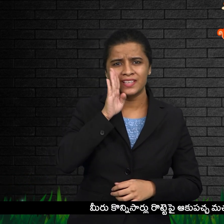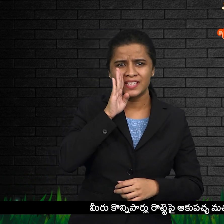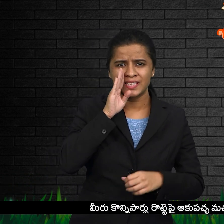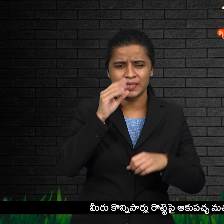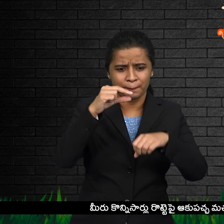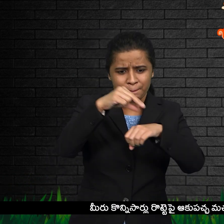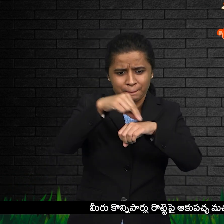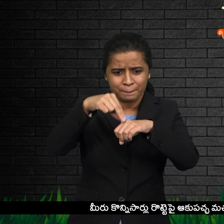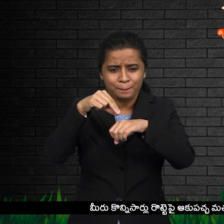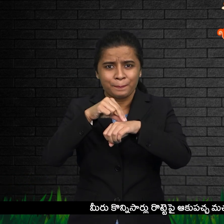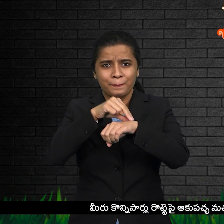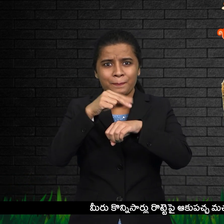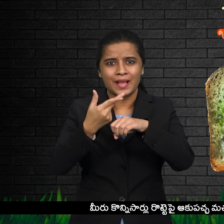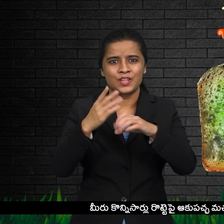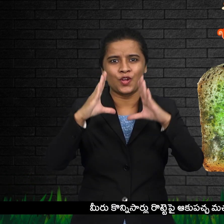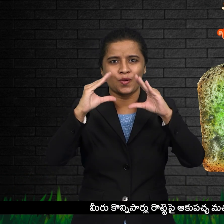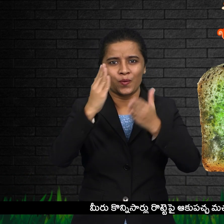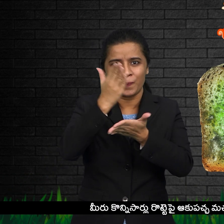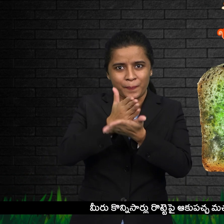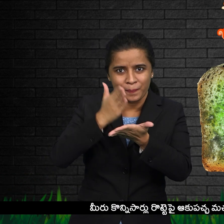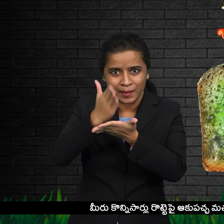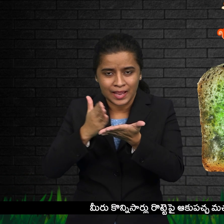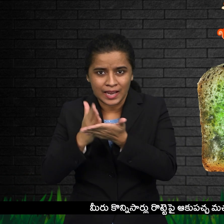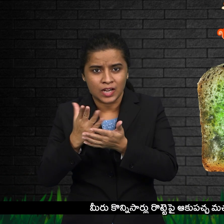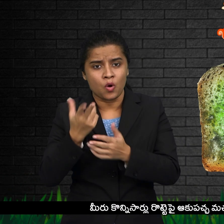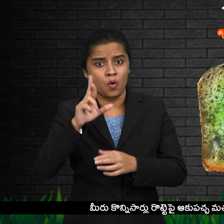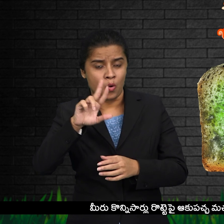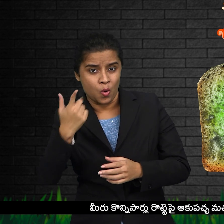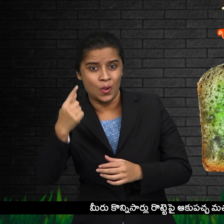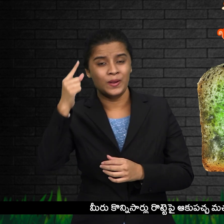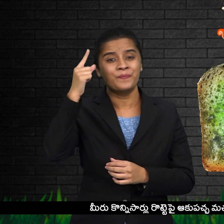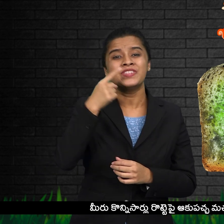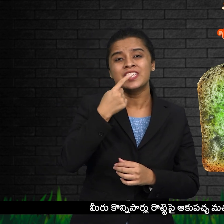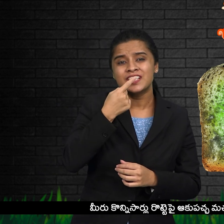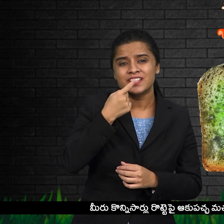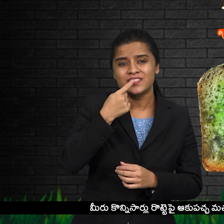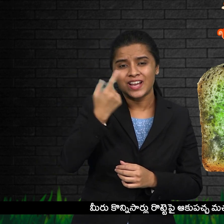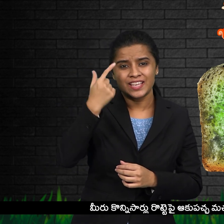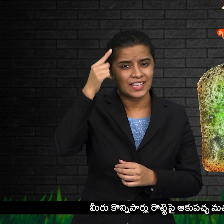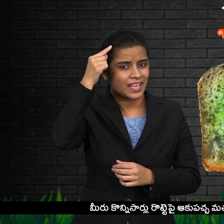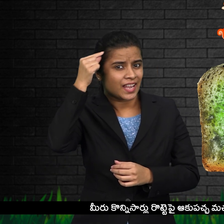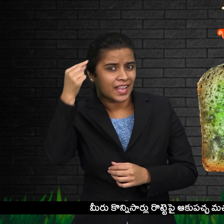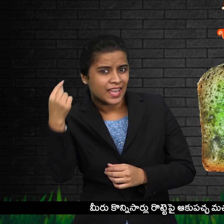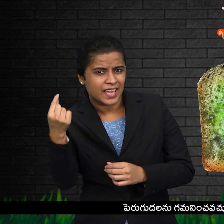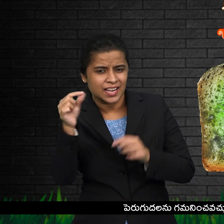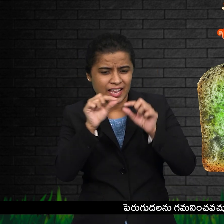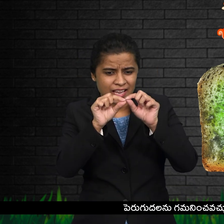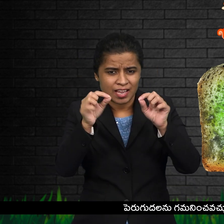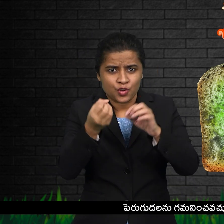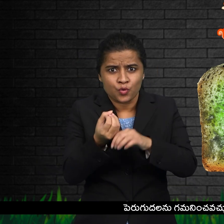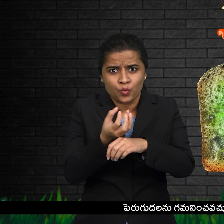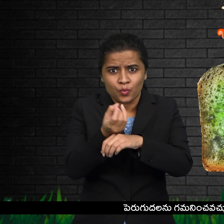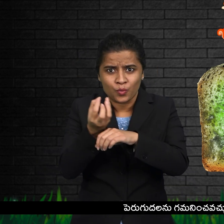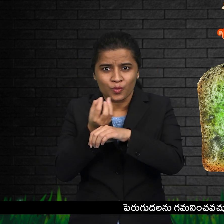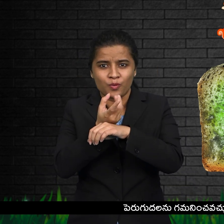మీరు కొన్నిసార్లు రొట్టెపై ఆకుపచ్చ మచ్చలు లేదా లెదర్ బూట్లపై తెల్లటి వెంట్రుకల వంటి